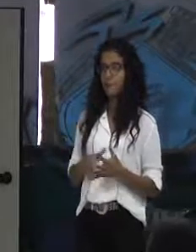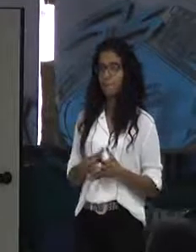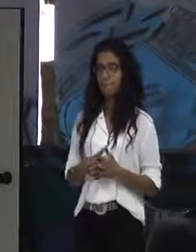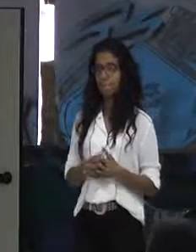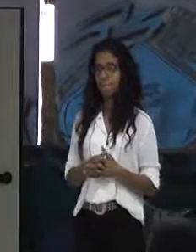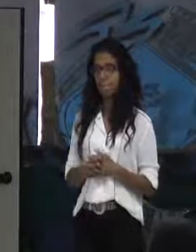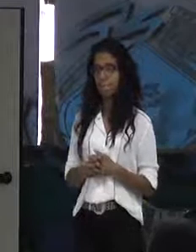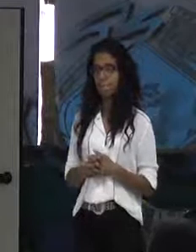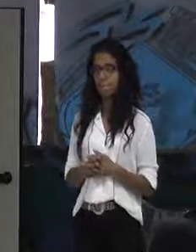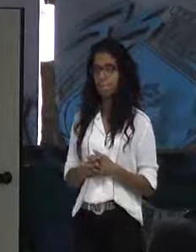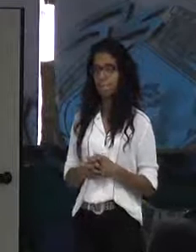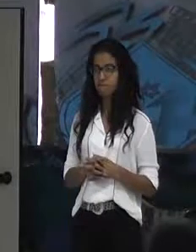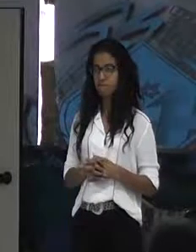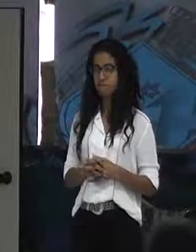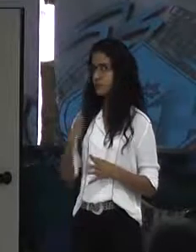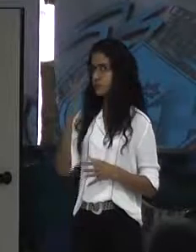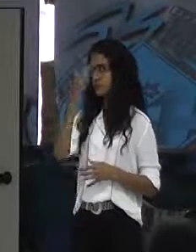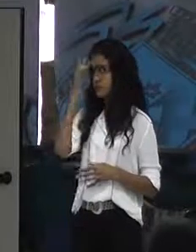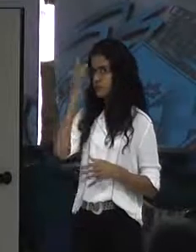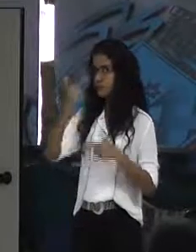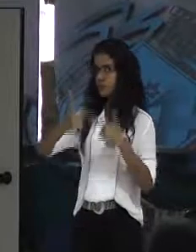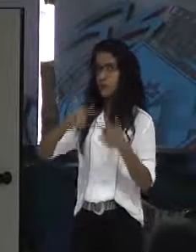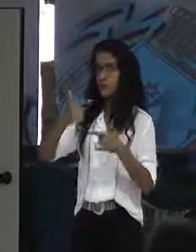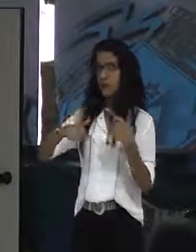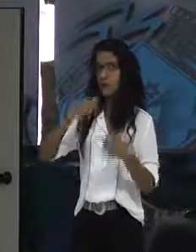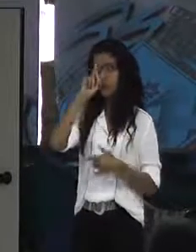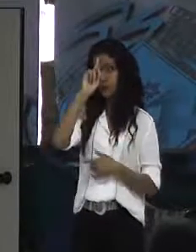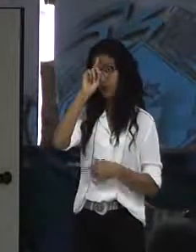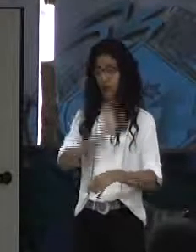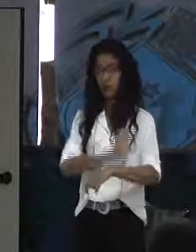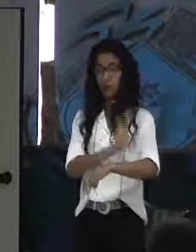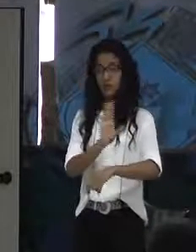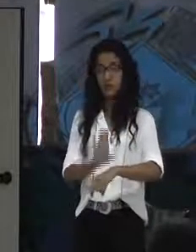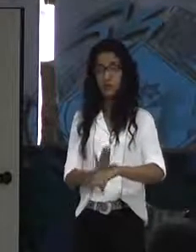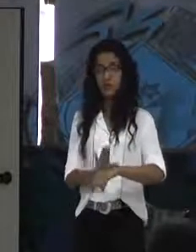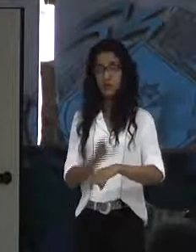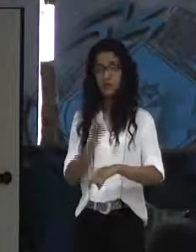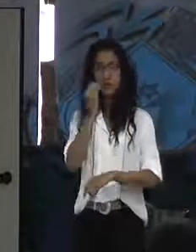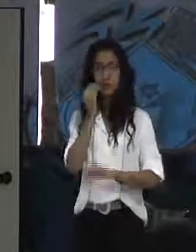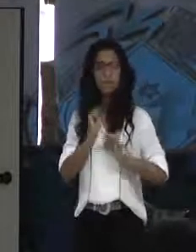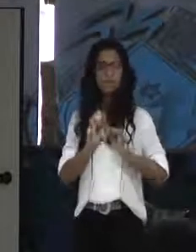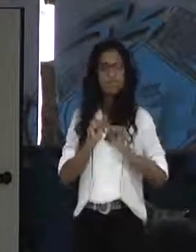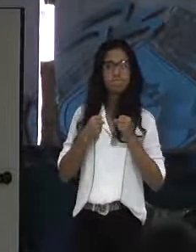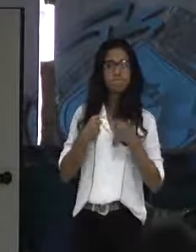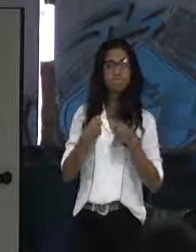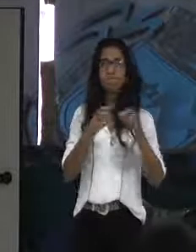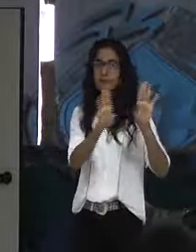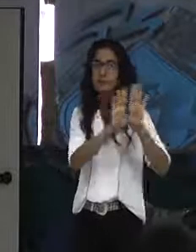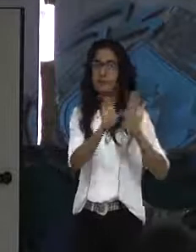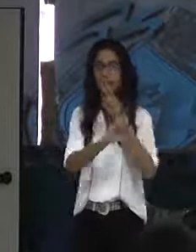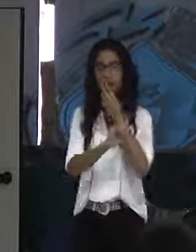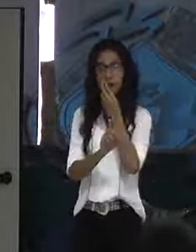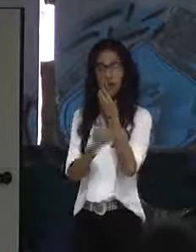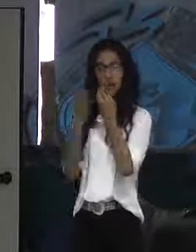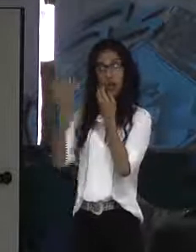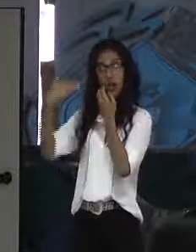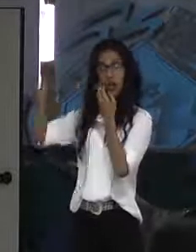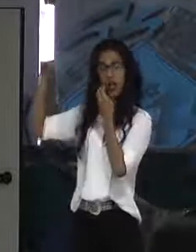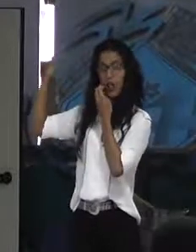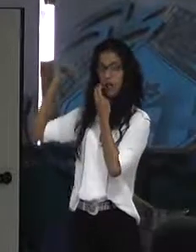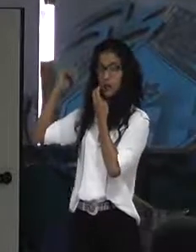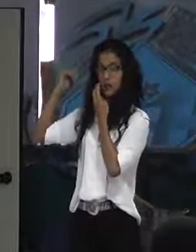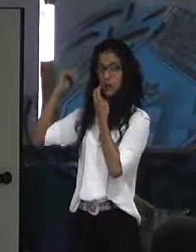do Hospital Geral Luiziana Filho, estávamos fazendo contra a desativação do hospital. Naquele momento, lá